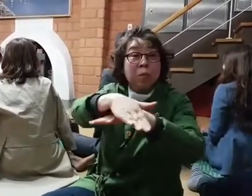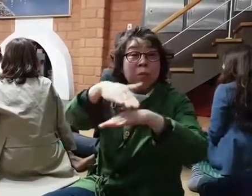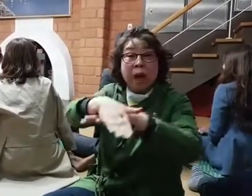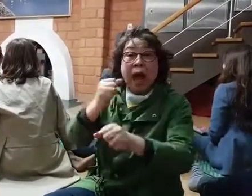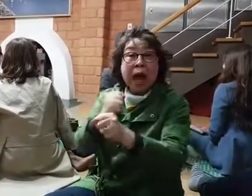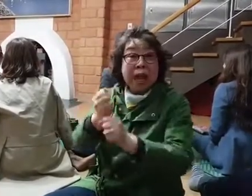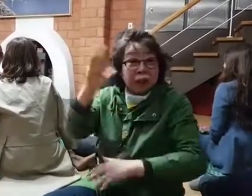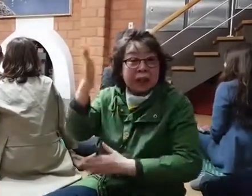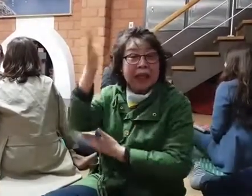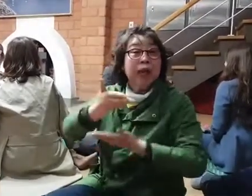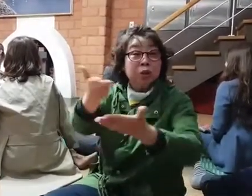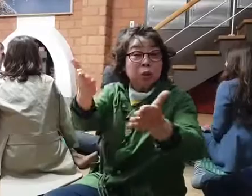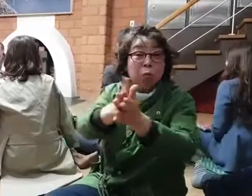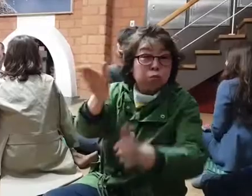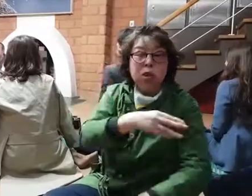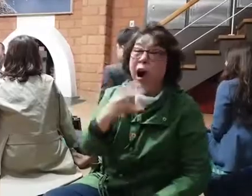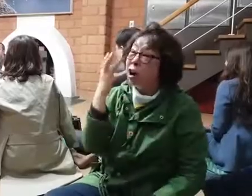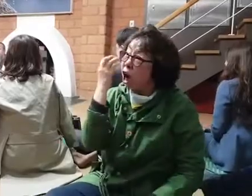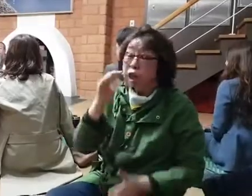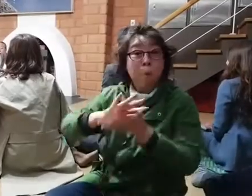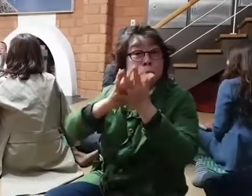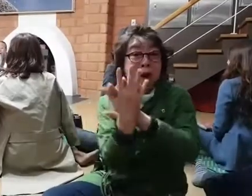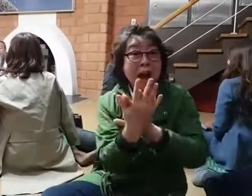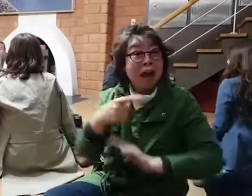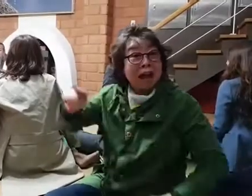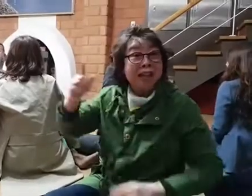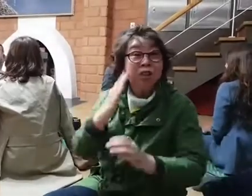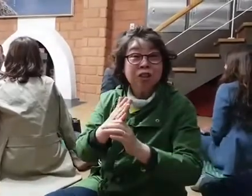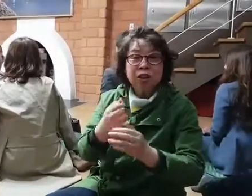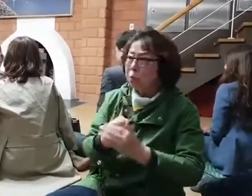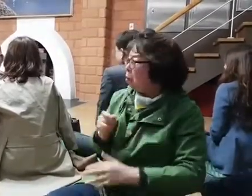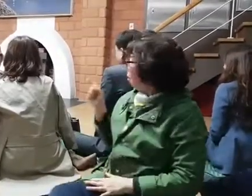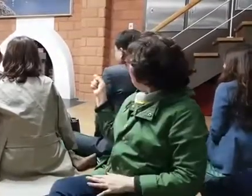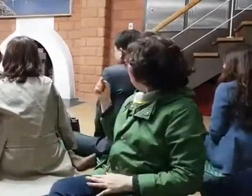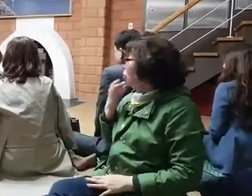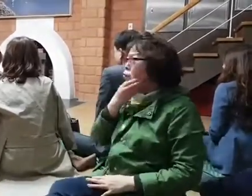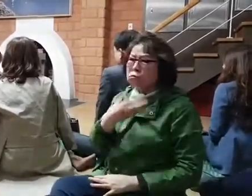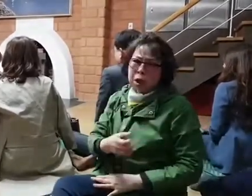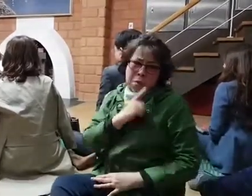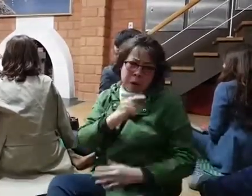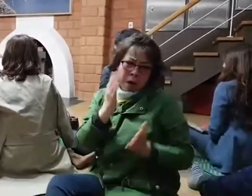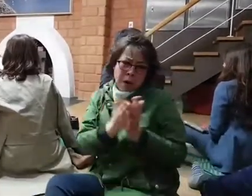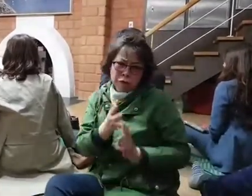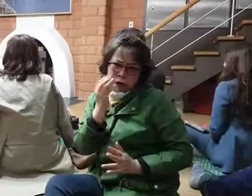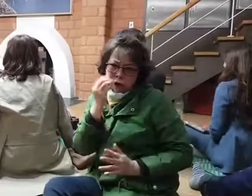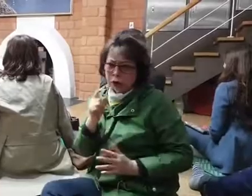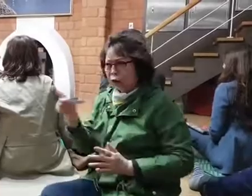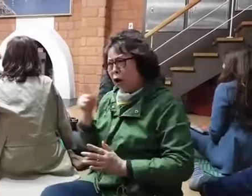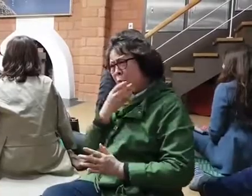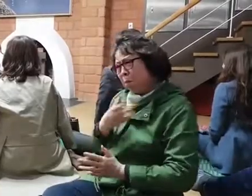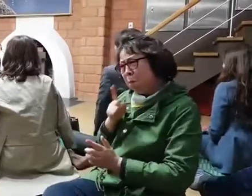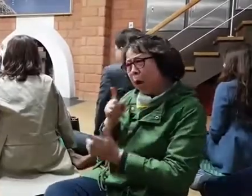된다라고 이야기하고부터 희한하게 지금 막 변해가니까 선생님 좀 이상해요. 선생님 말씀하시고 나서 자꾸